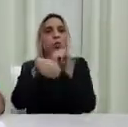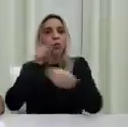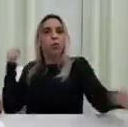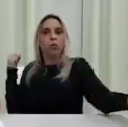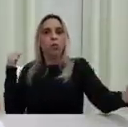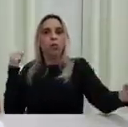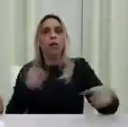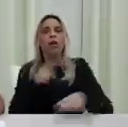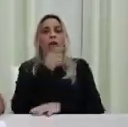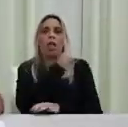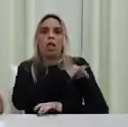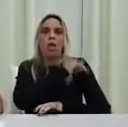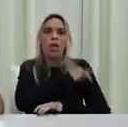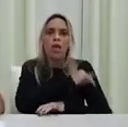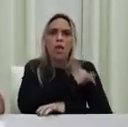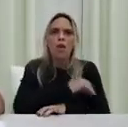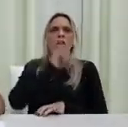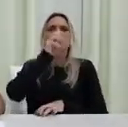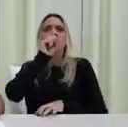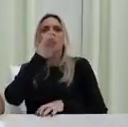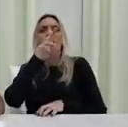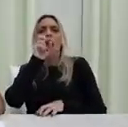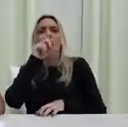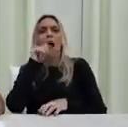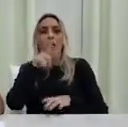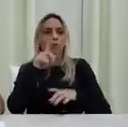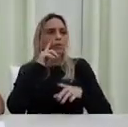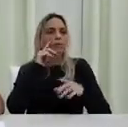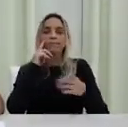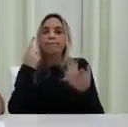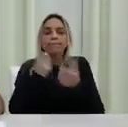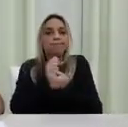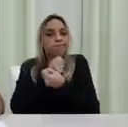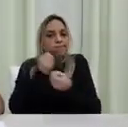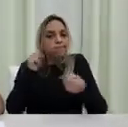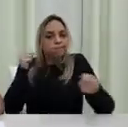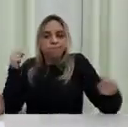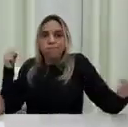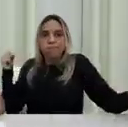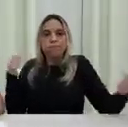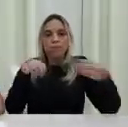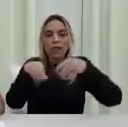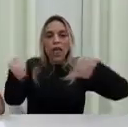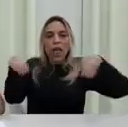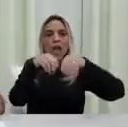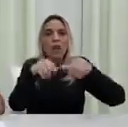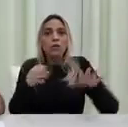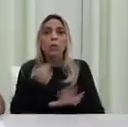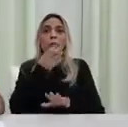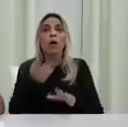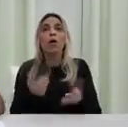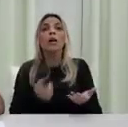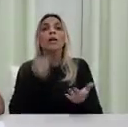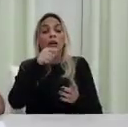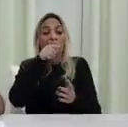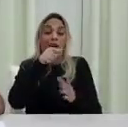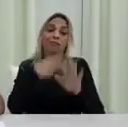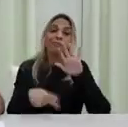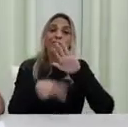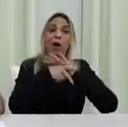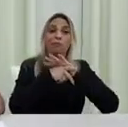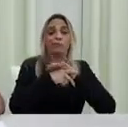estado de Israel, onde você encontra no subsolo ali toda uma tabela periódica, uma área riquíssima, e fica conflagrada por questão indigenista